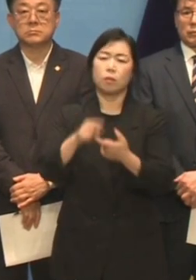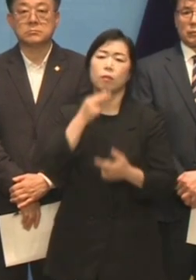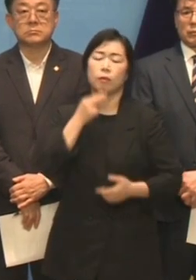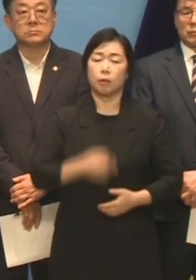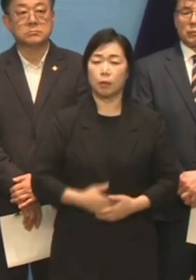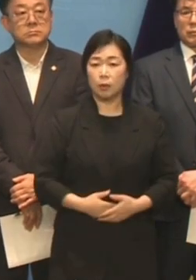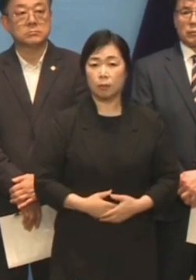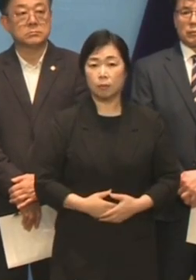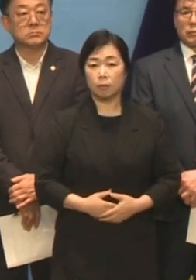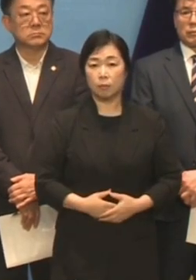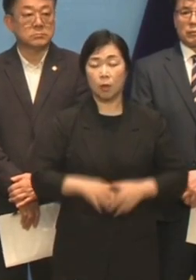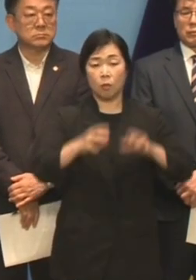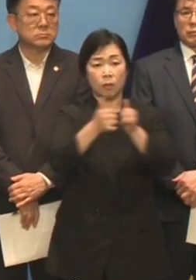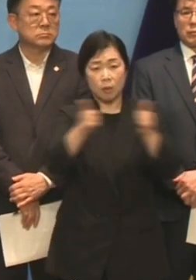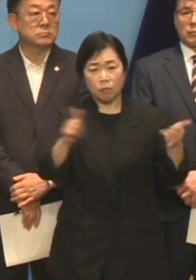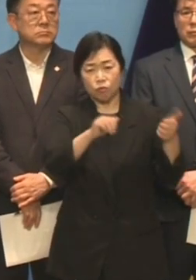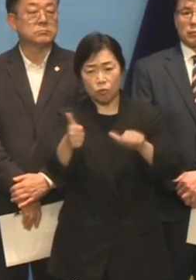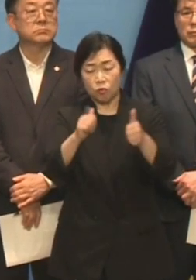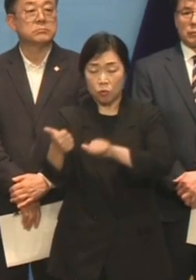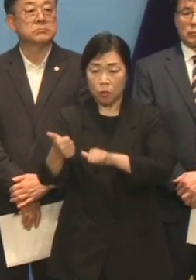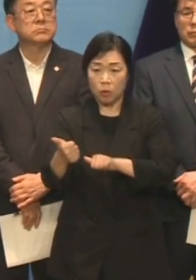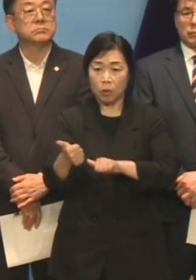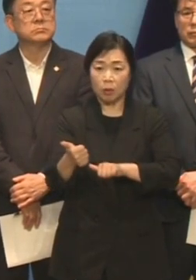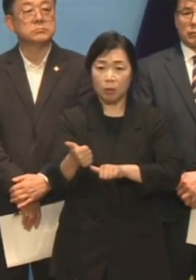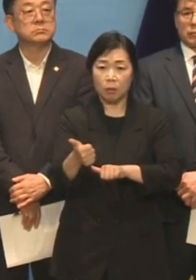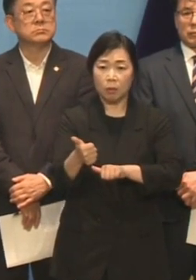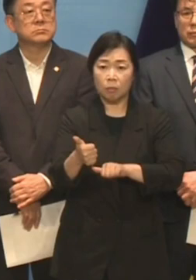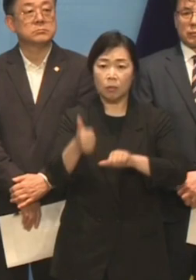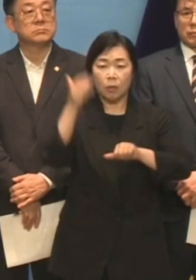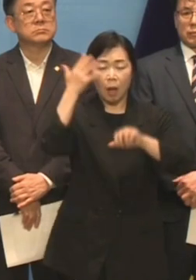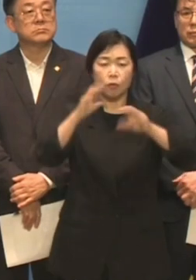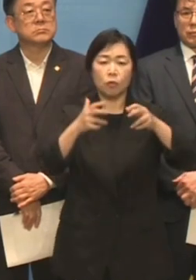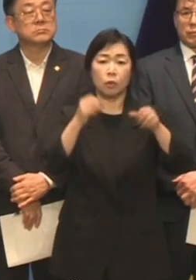국민들 다 죽어나가면 이 나라 존속할 수 있나요?